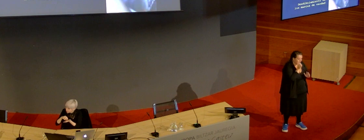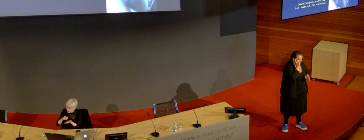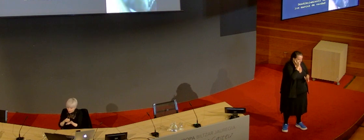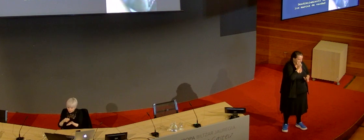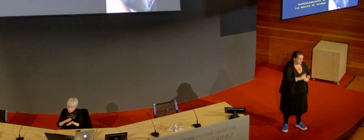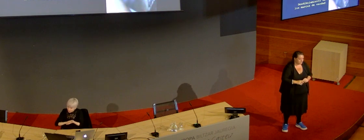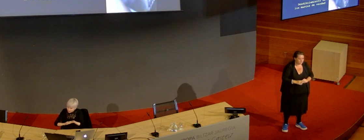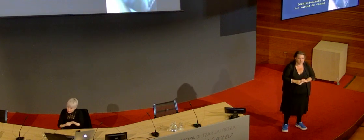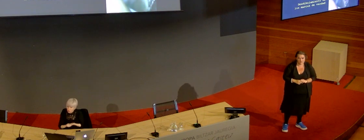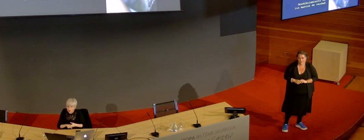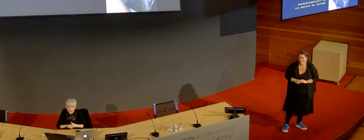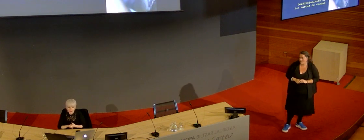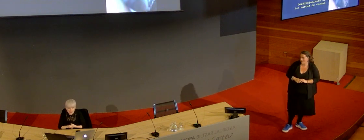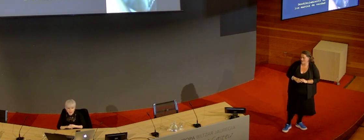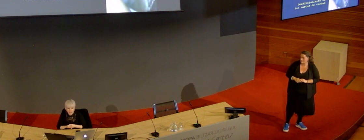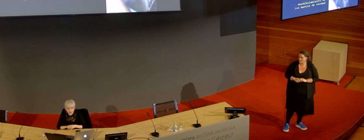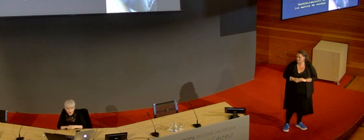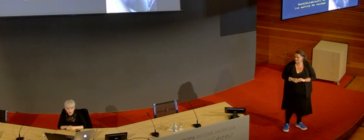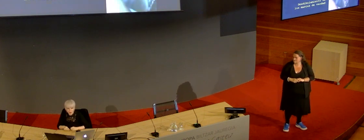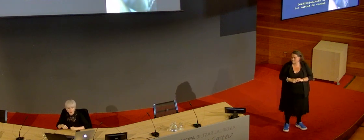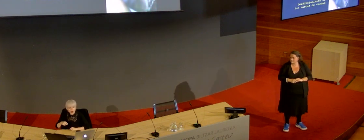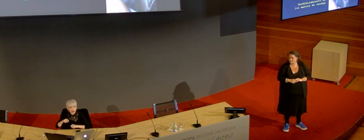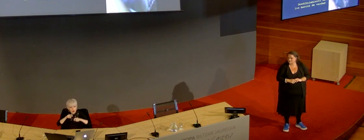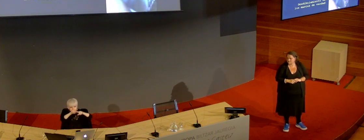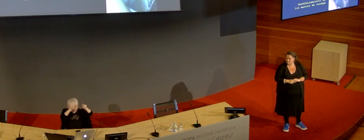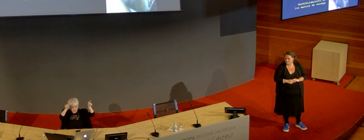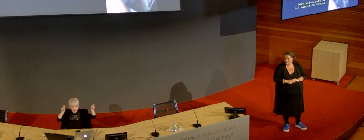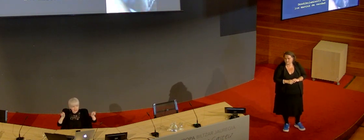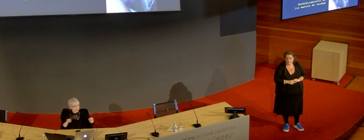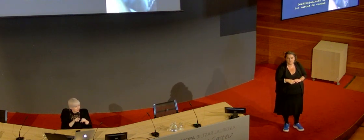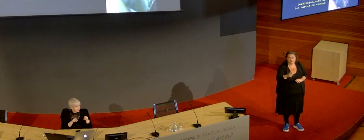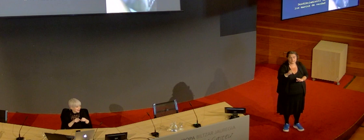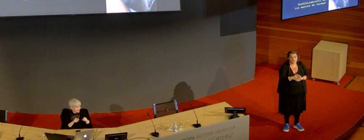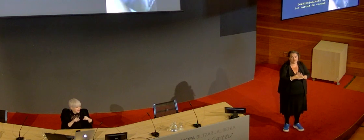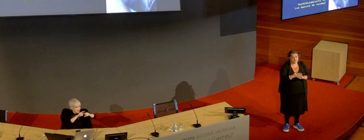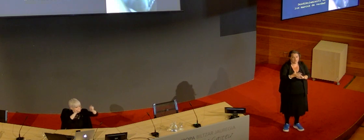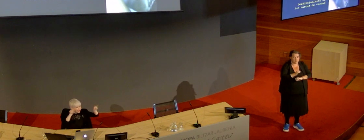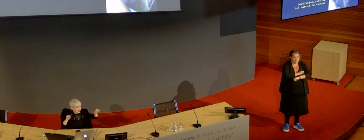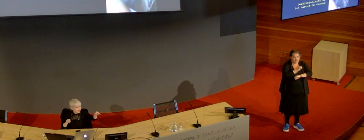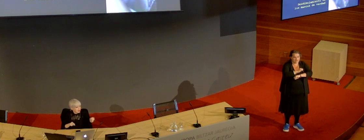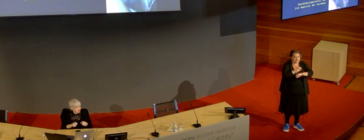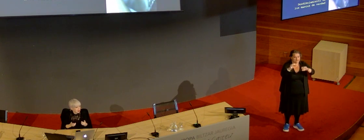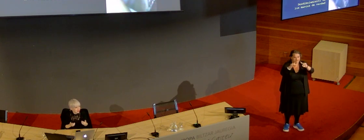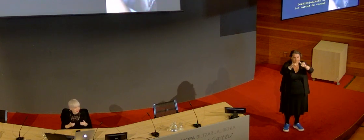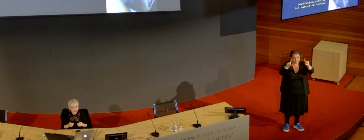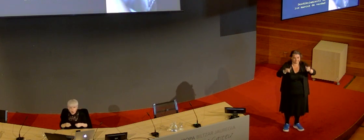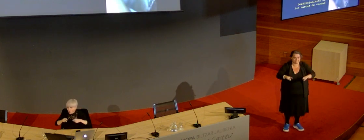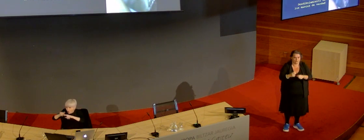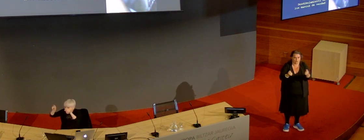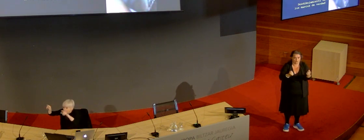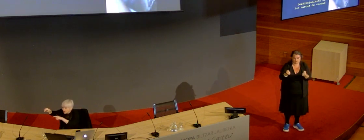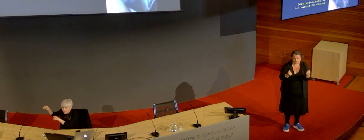mundo de las pantallas como apéndices del cuerpo nos habla también de esa ventana de esa ventana de un coche